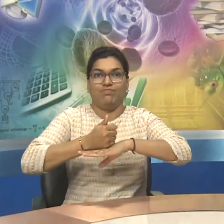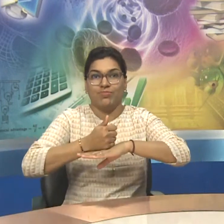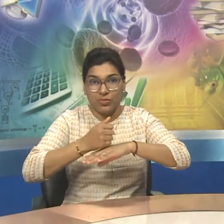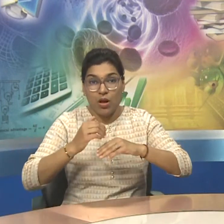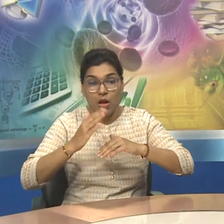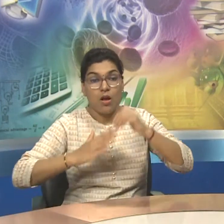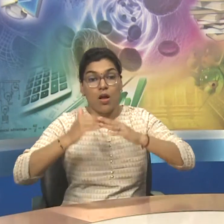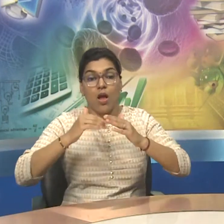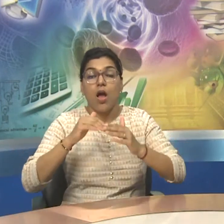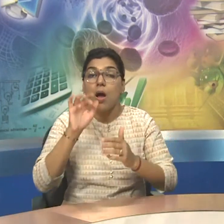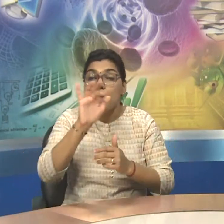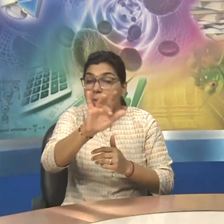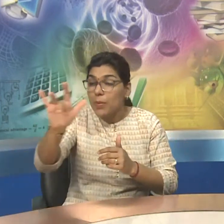territorial.